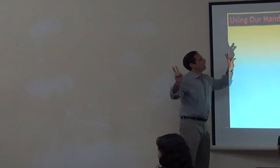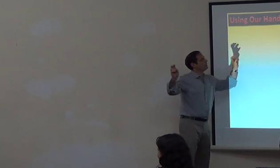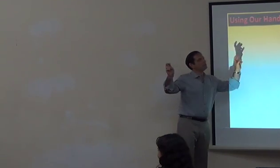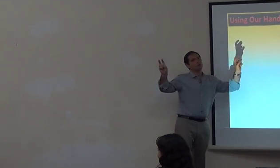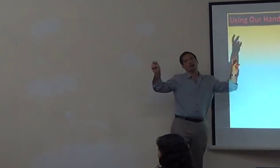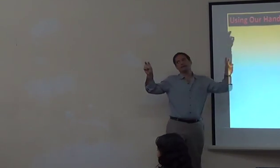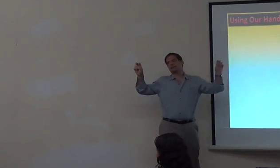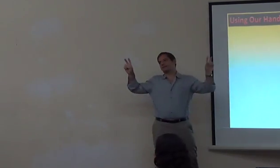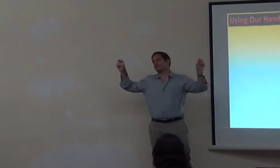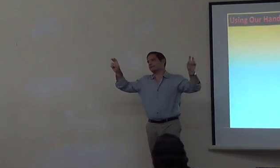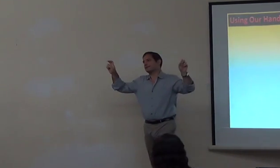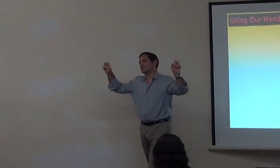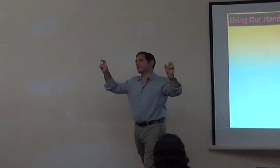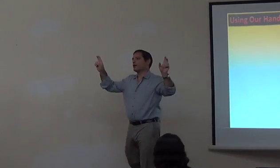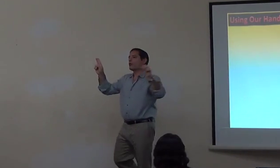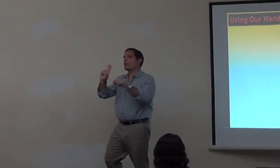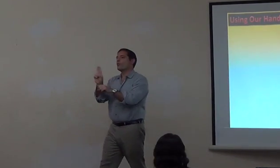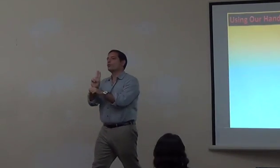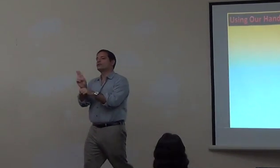El título es